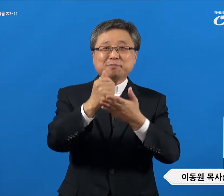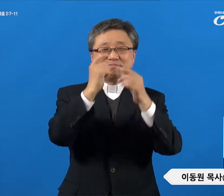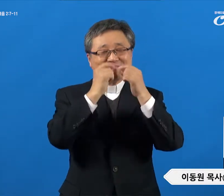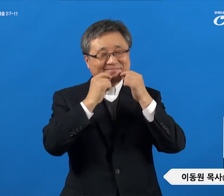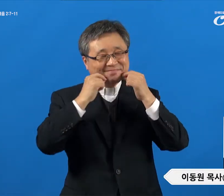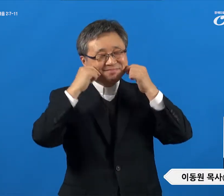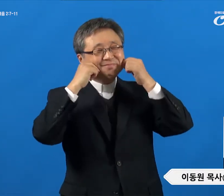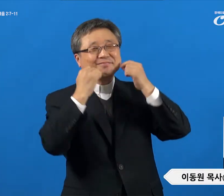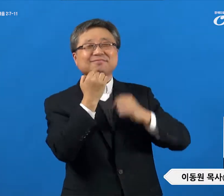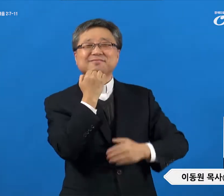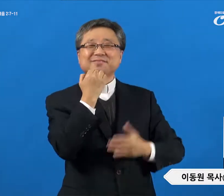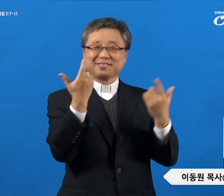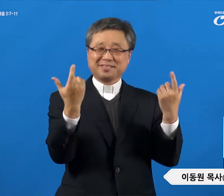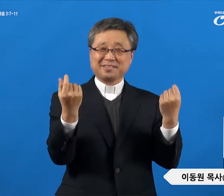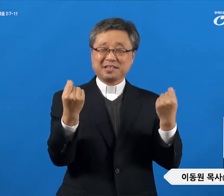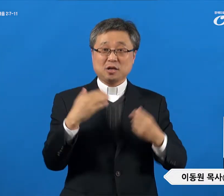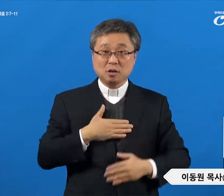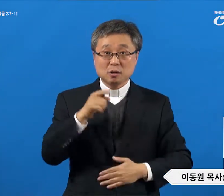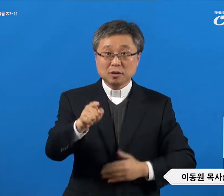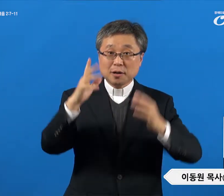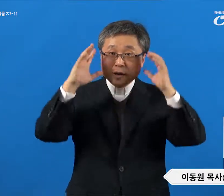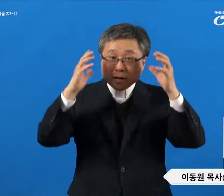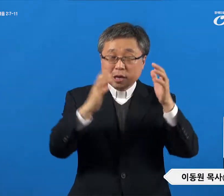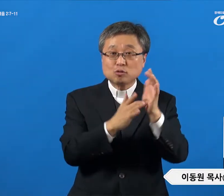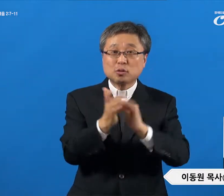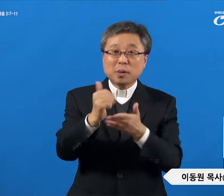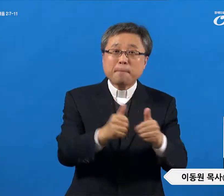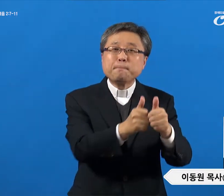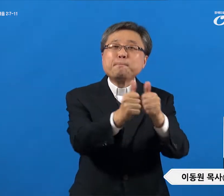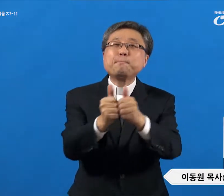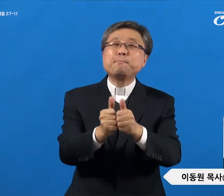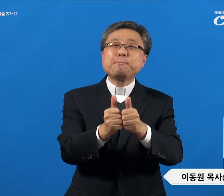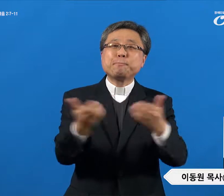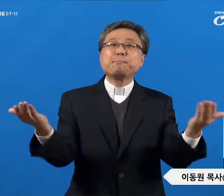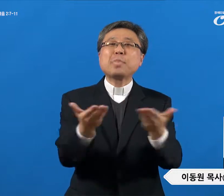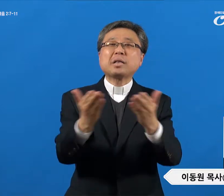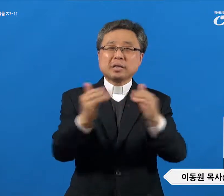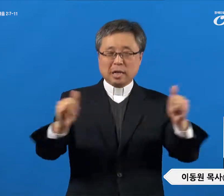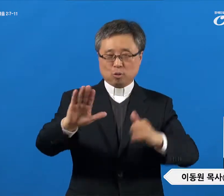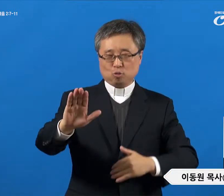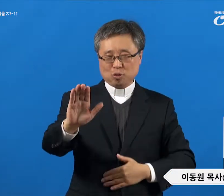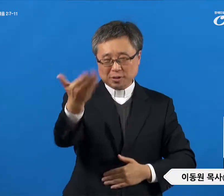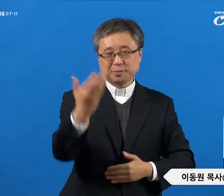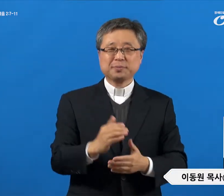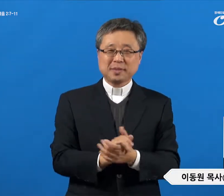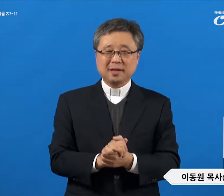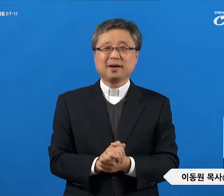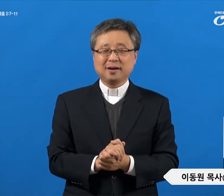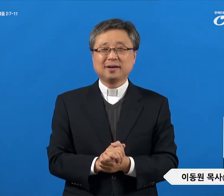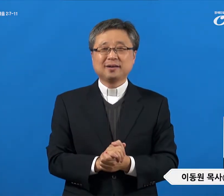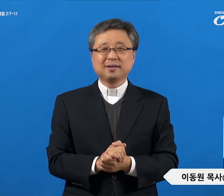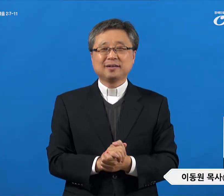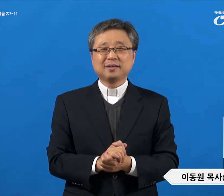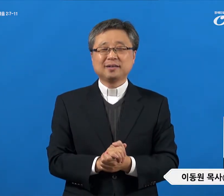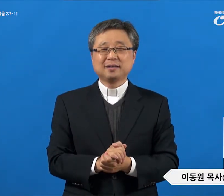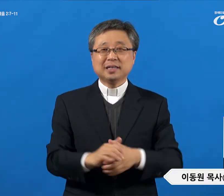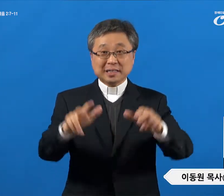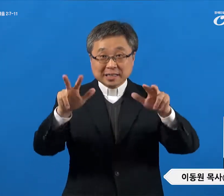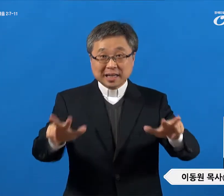거예요. 그 아이는 예수님의 파트너가 된 것입니다. 예수님의 동력자가 된 것입니다, 여러분. 자,